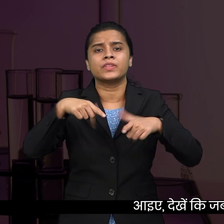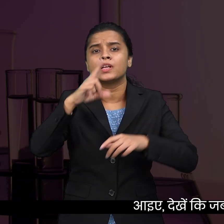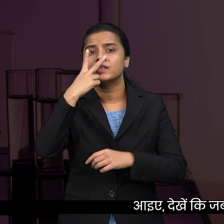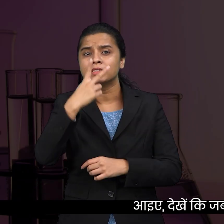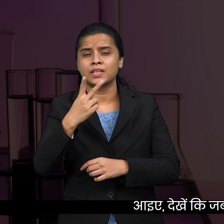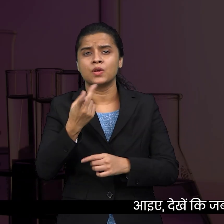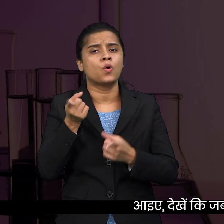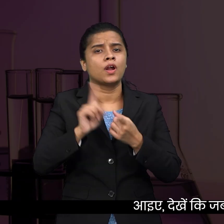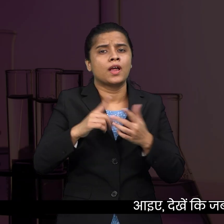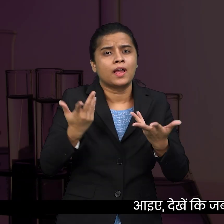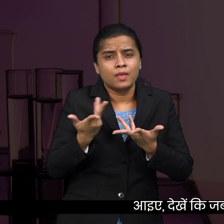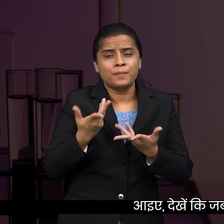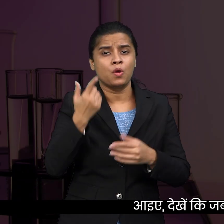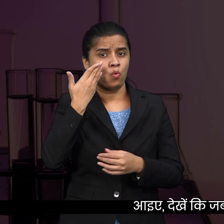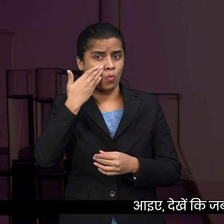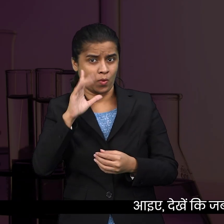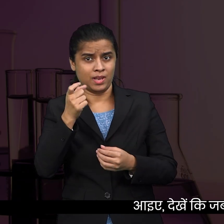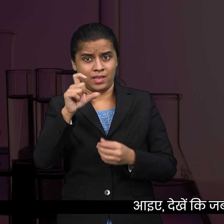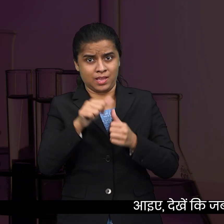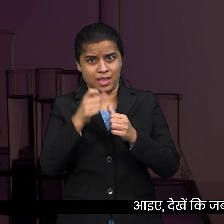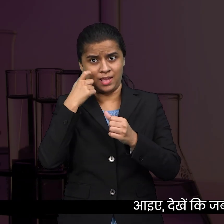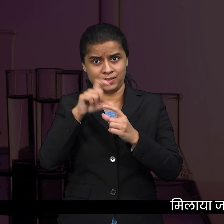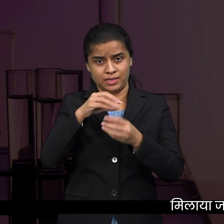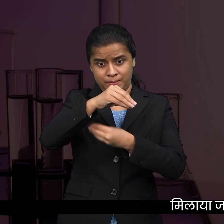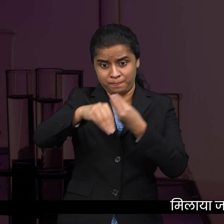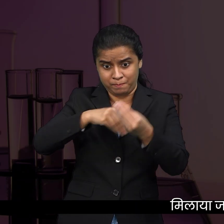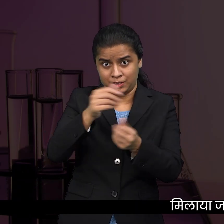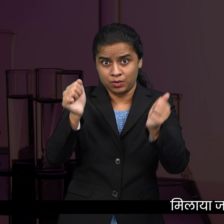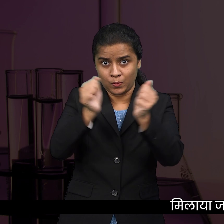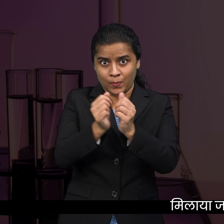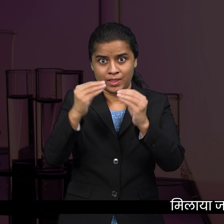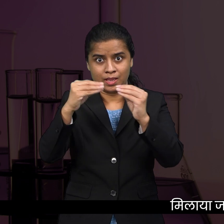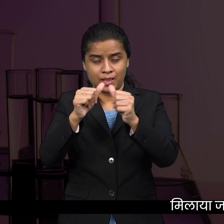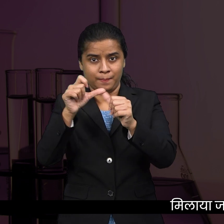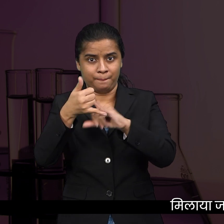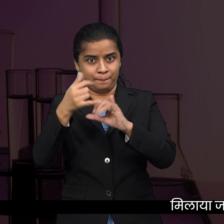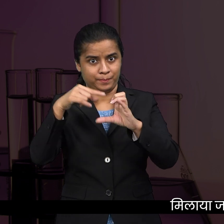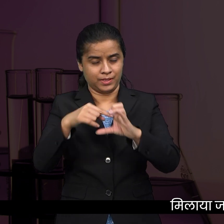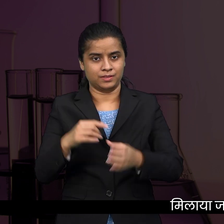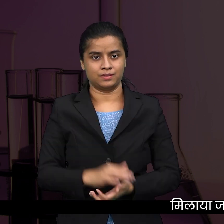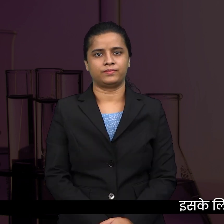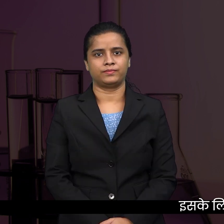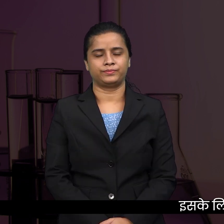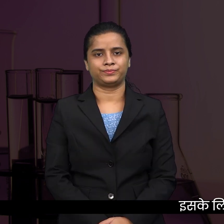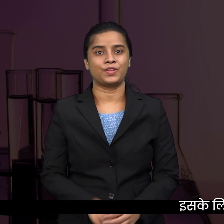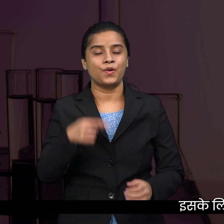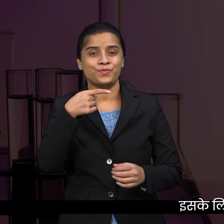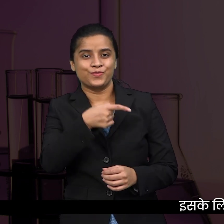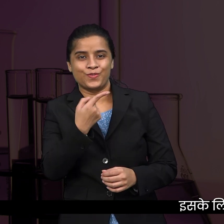आइए देखें कि हम अम्ल को एक क्षार के साथ मिलाया जाता है तो क्या होता है। इसके